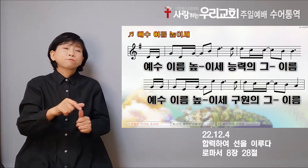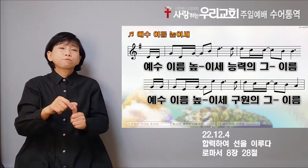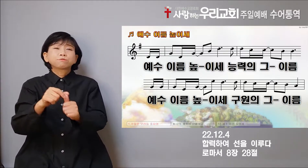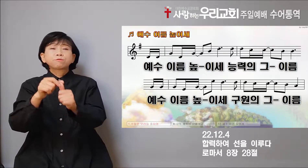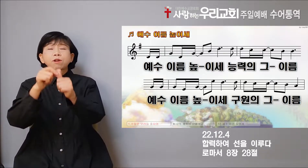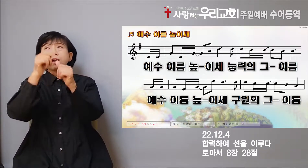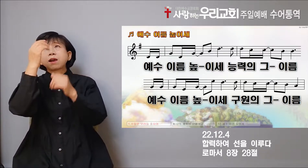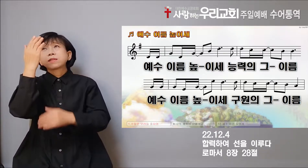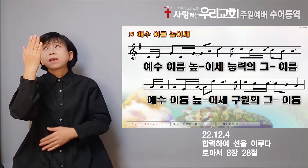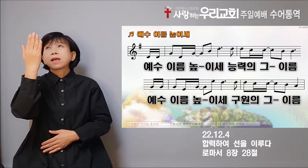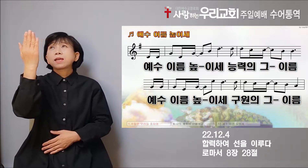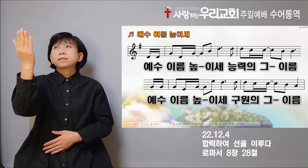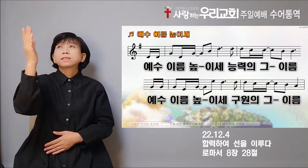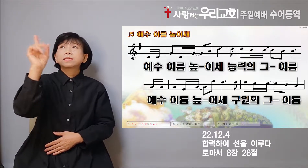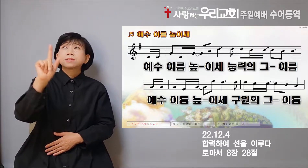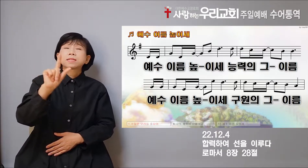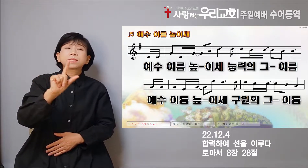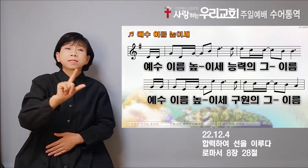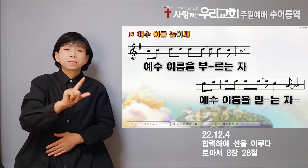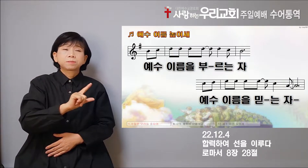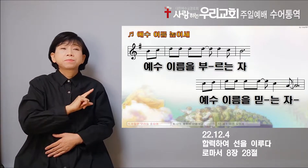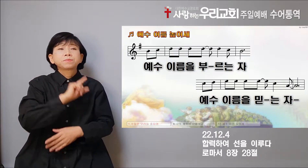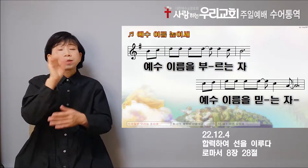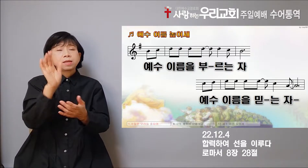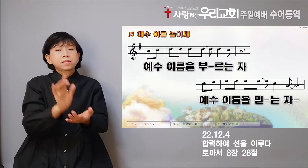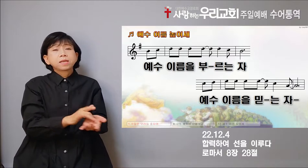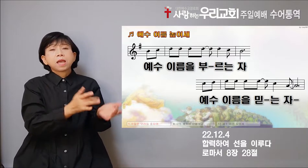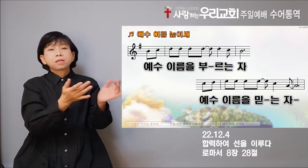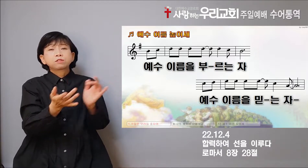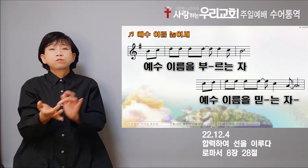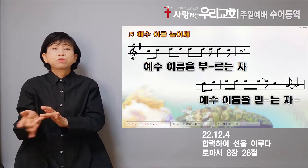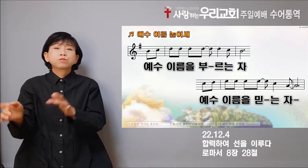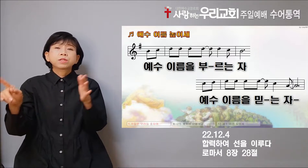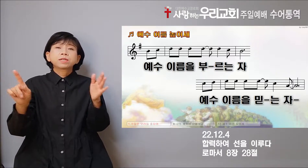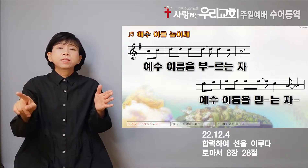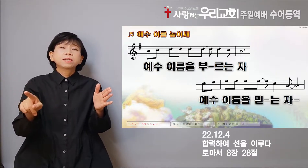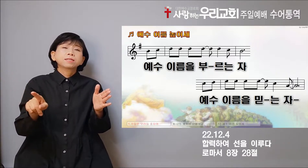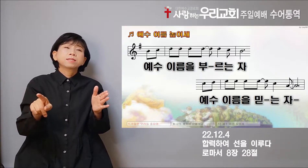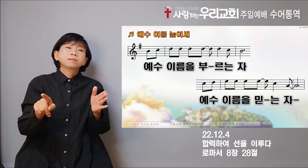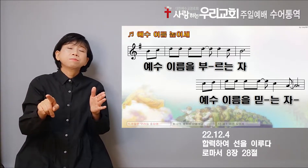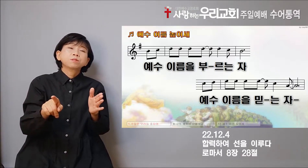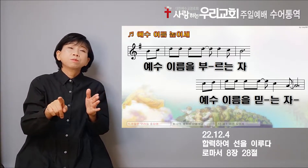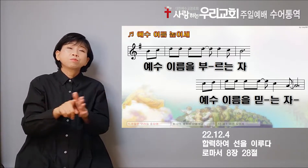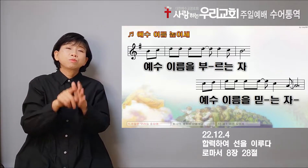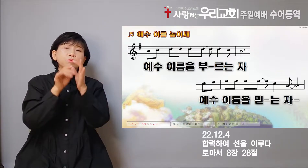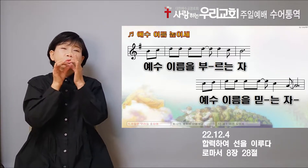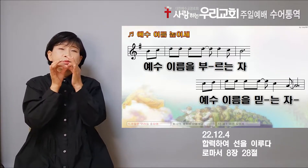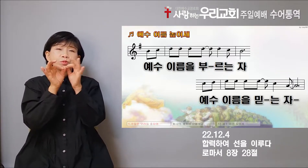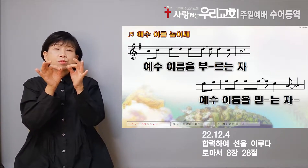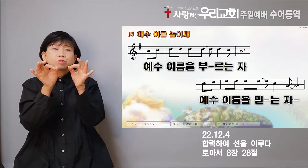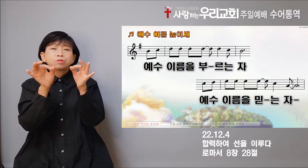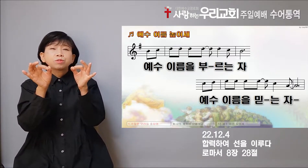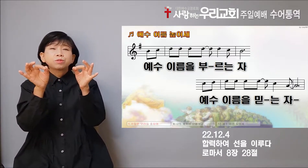높이세 구원의 그 이름 예수 이름을